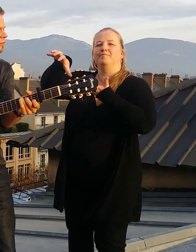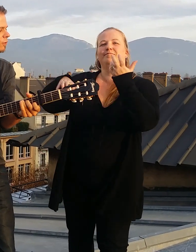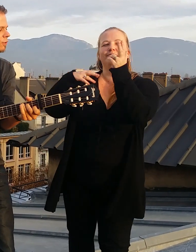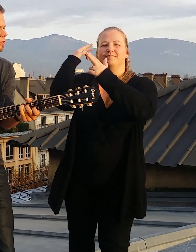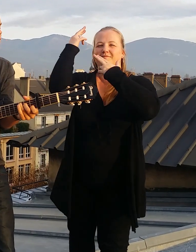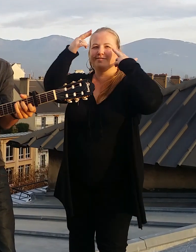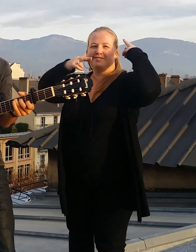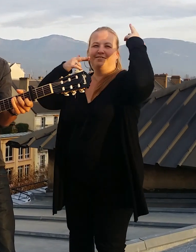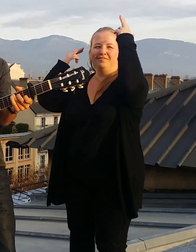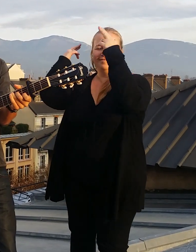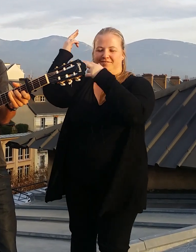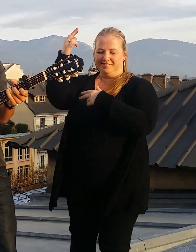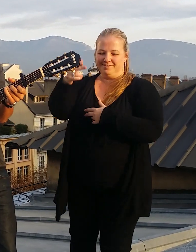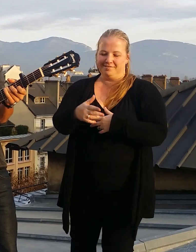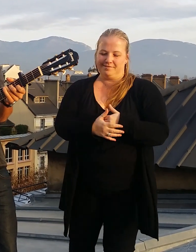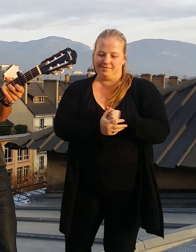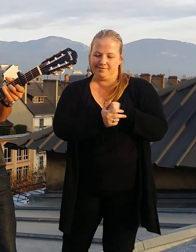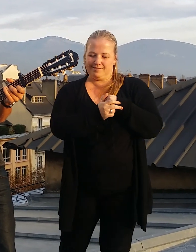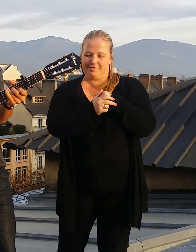avec les montagnes derrière.